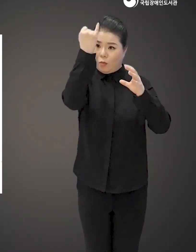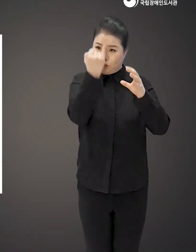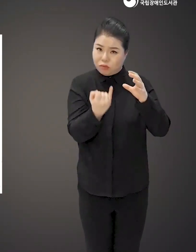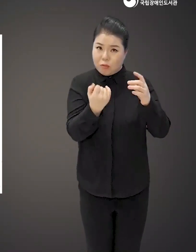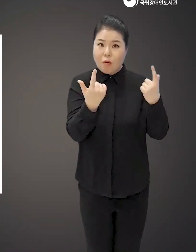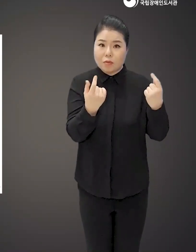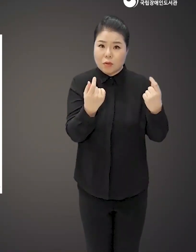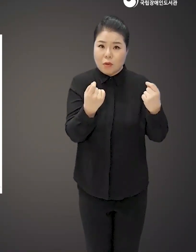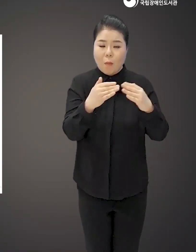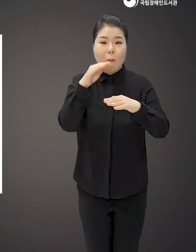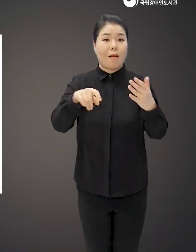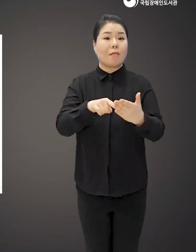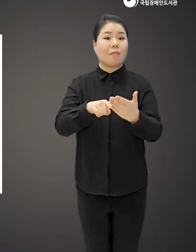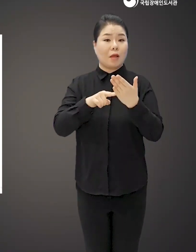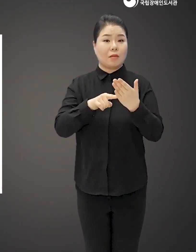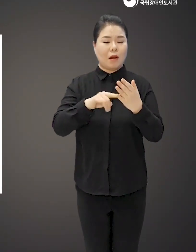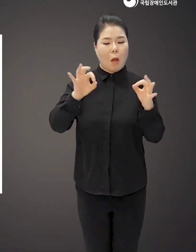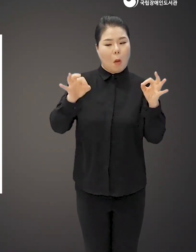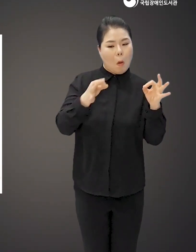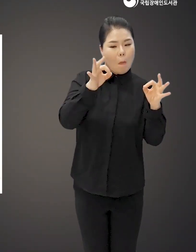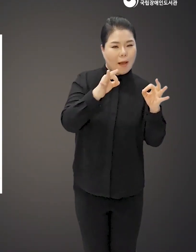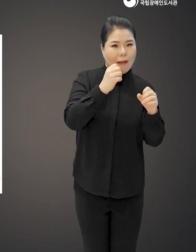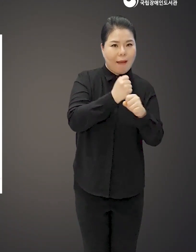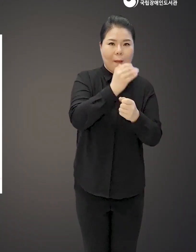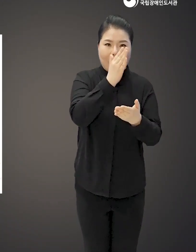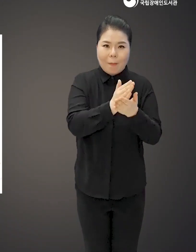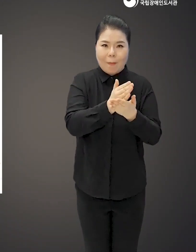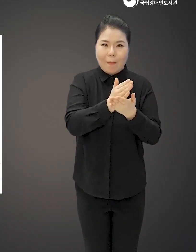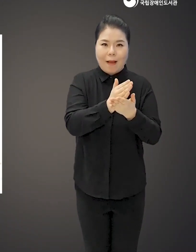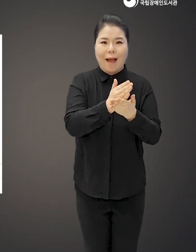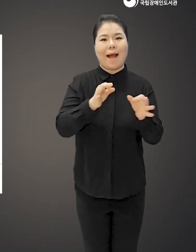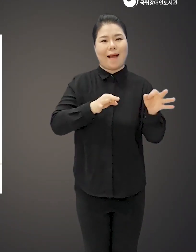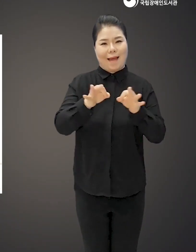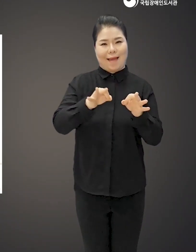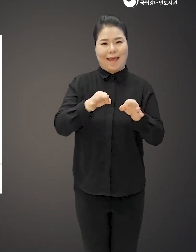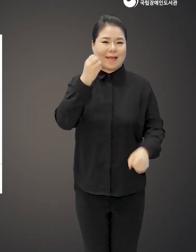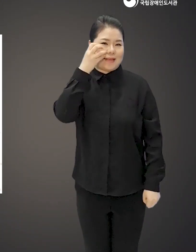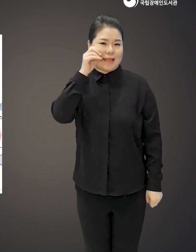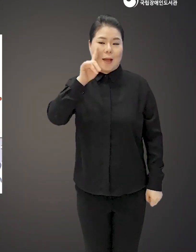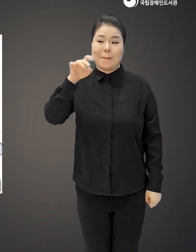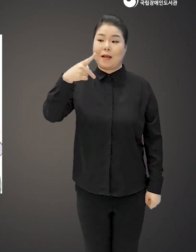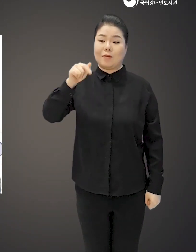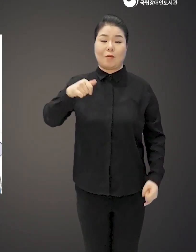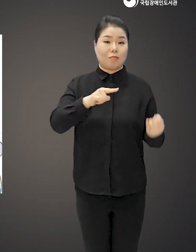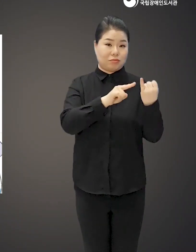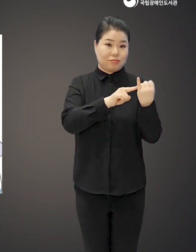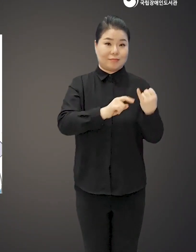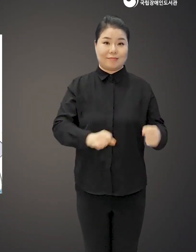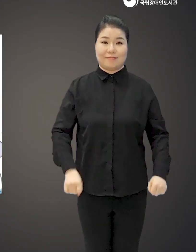낯선 세상에 뚝 떨어진 듯 마을에 나타난 꼬멜까 말까 수선집의 수상한 방덕씨.